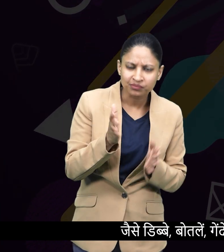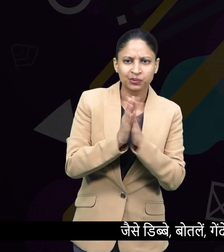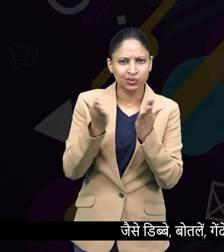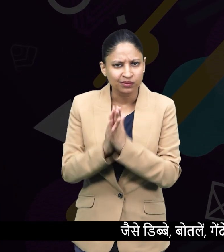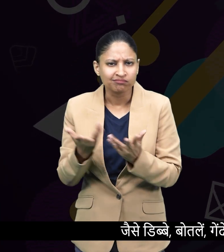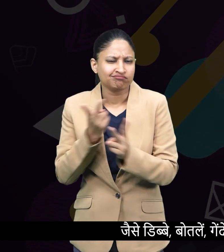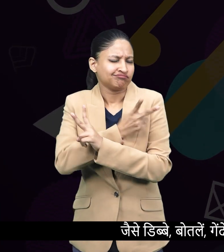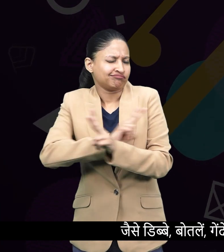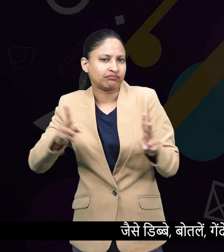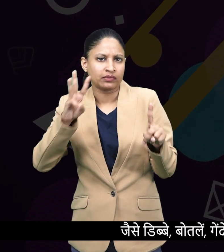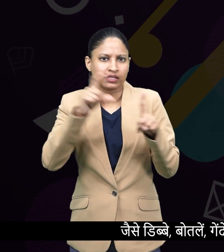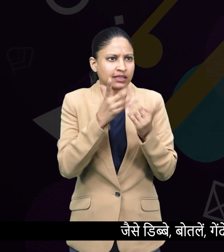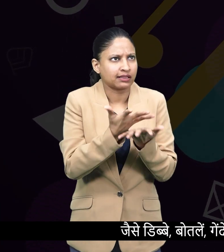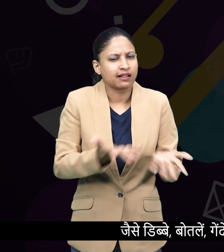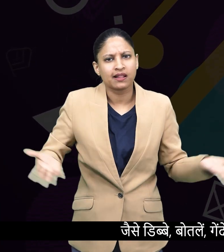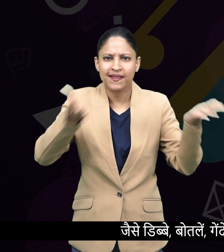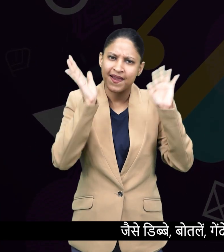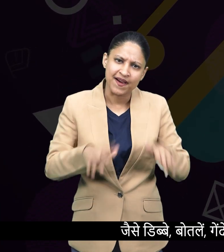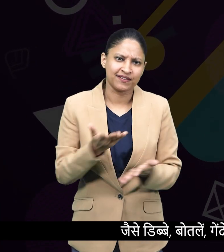होती है।